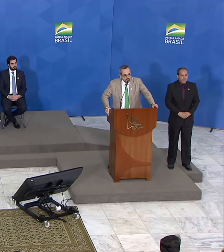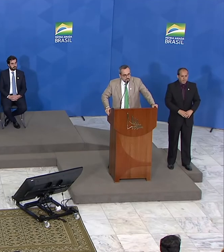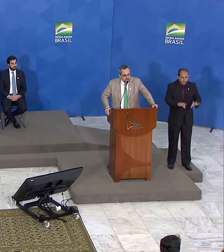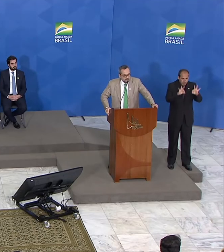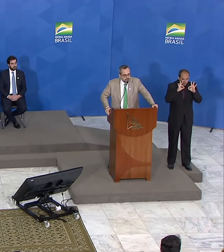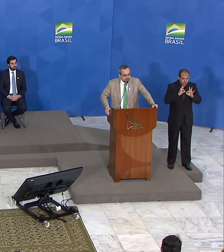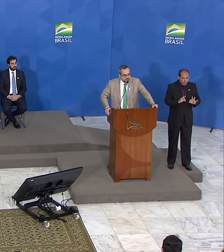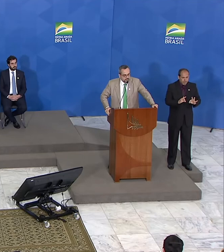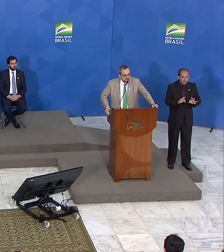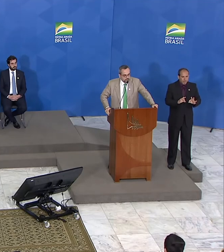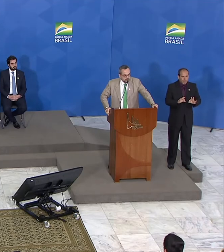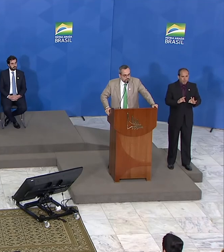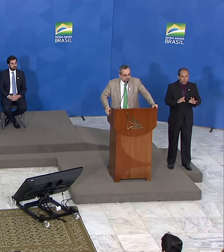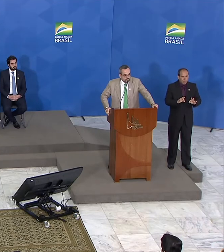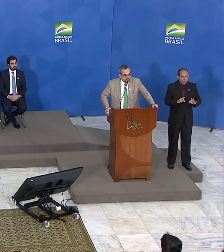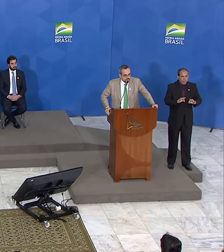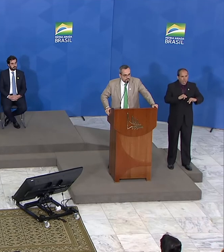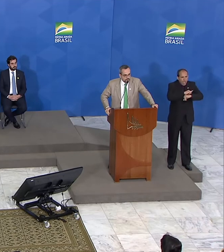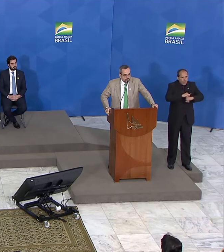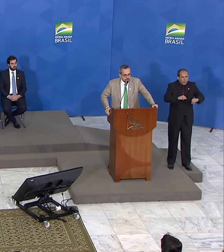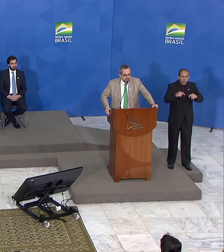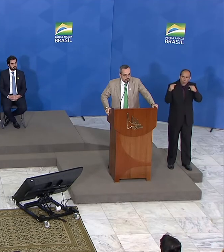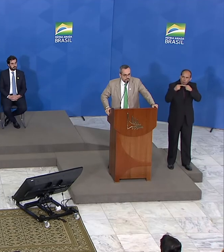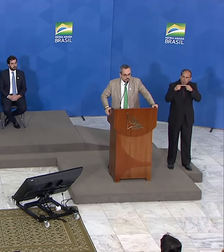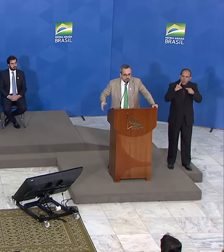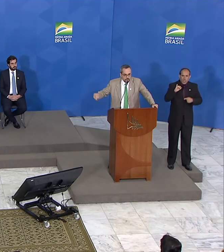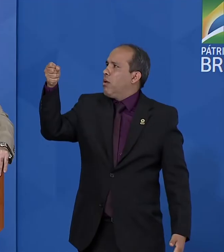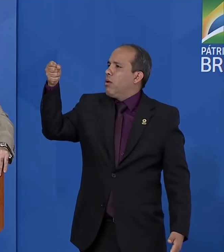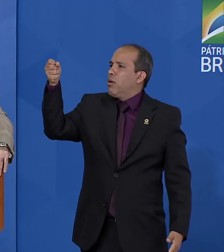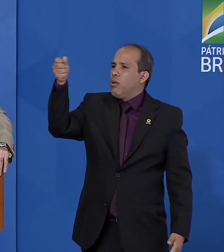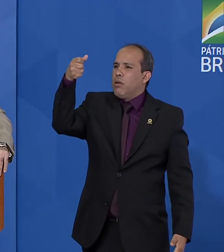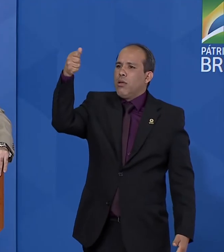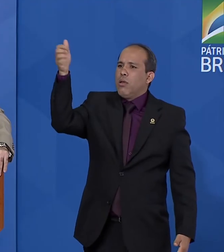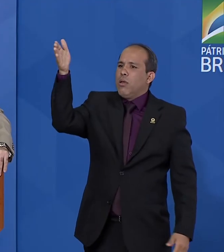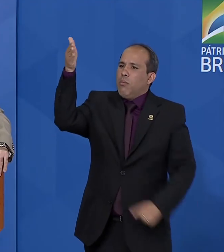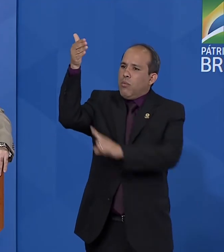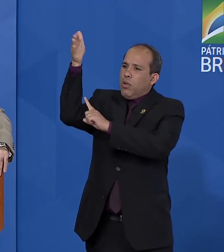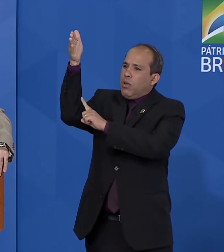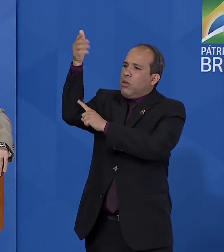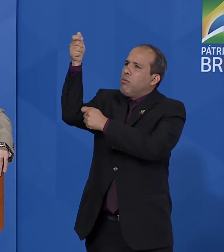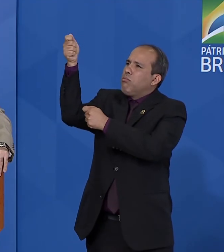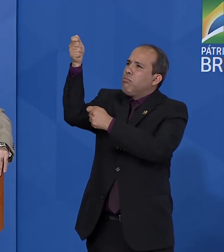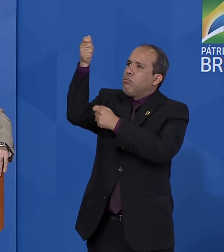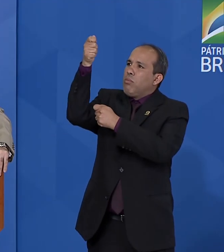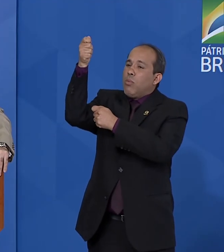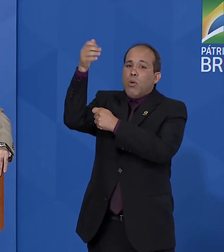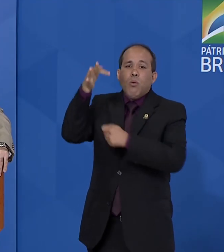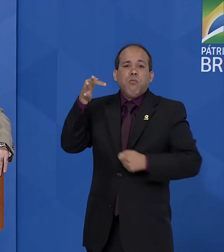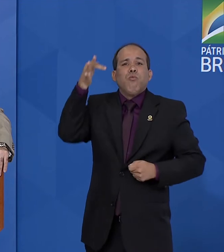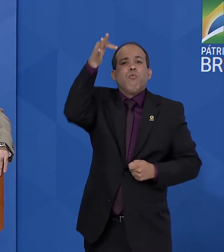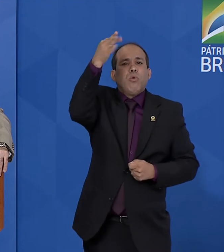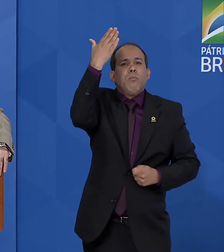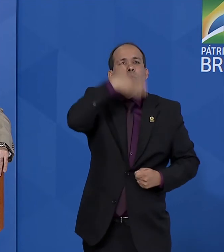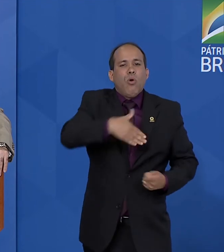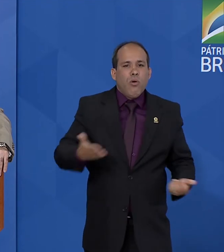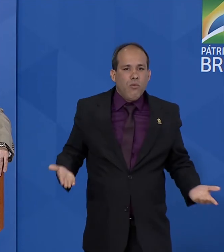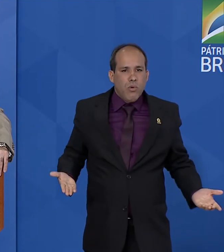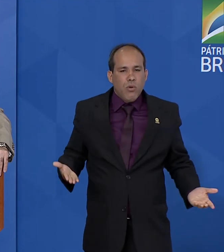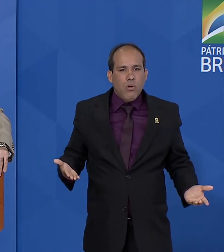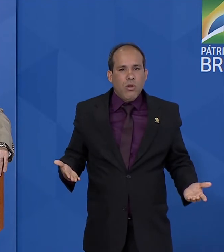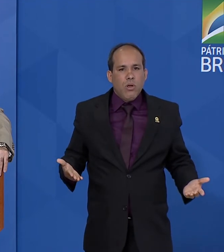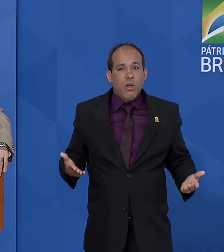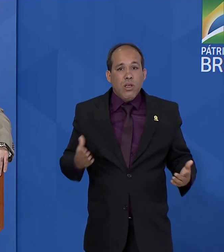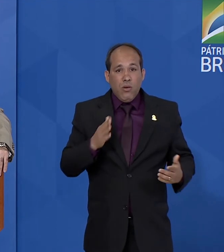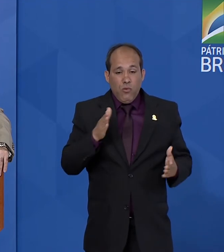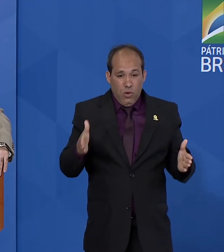nesse programa as escolas têm que seguir uma lista de critérios alguns requisitos elas precisam estar em é pra vocês estarem conectados à rede de computador